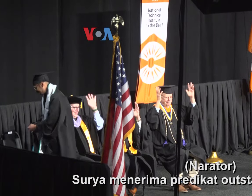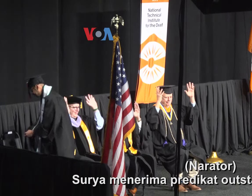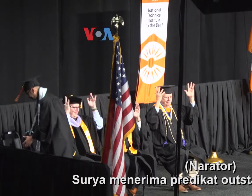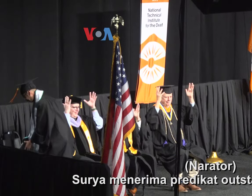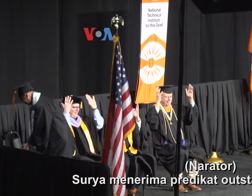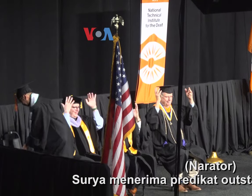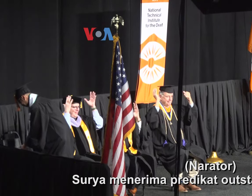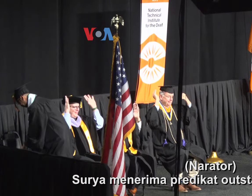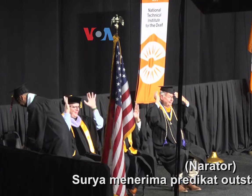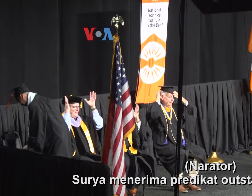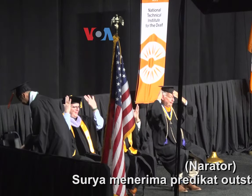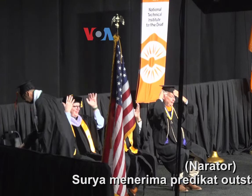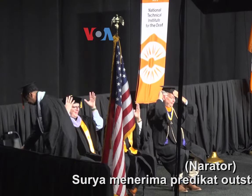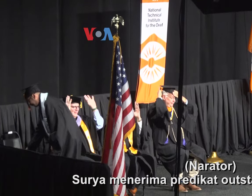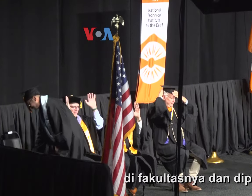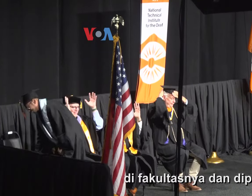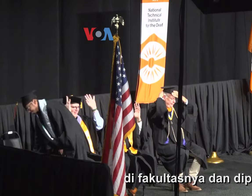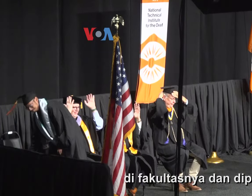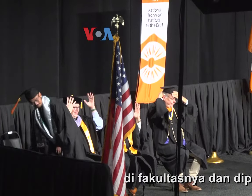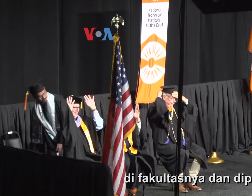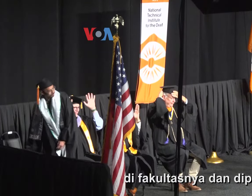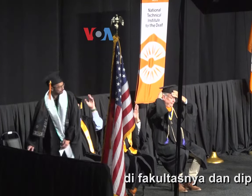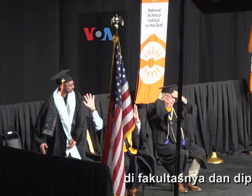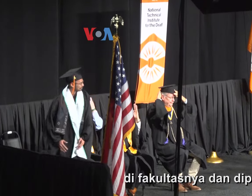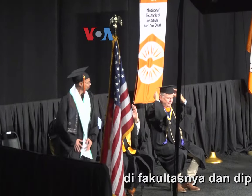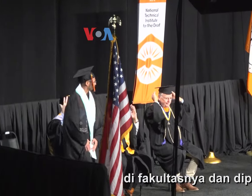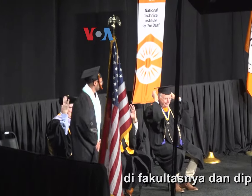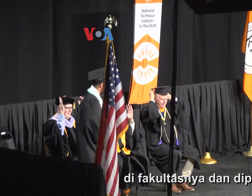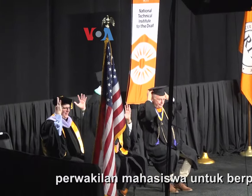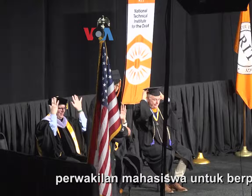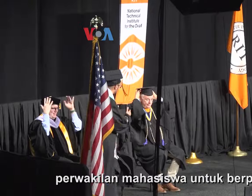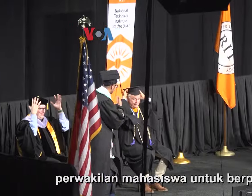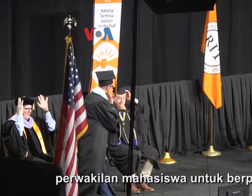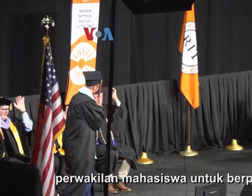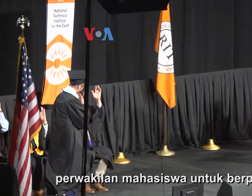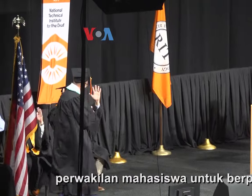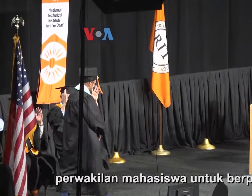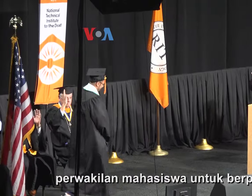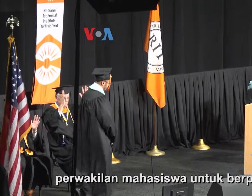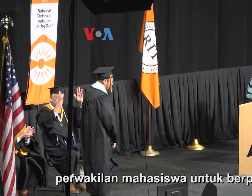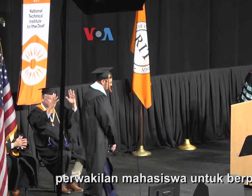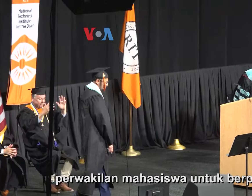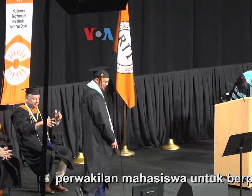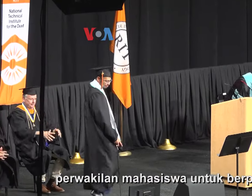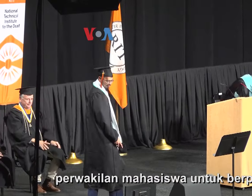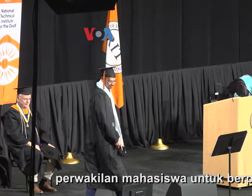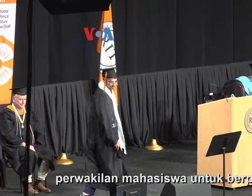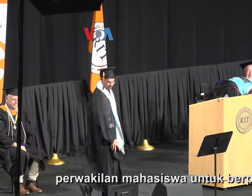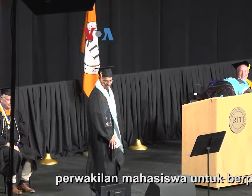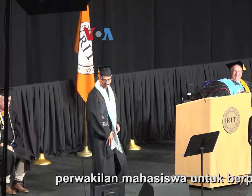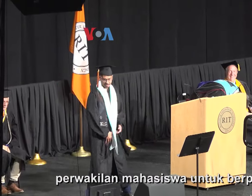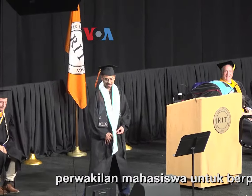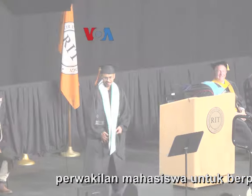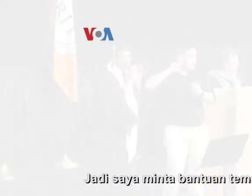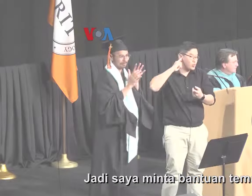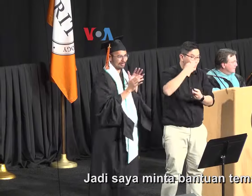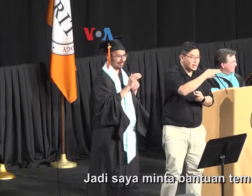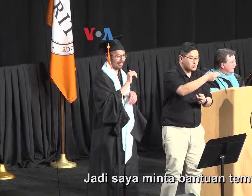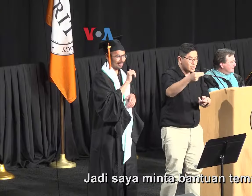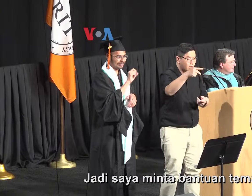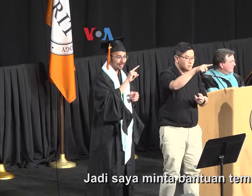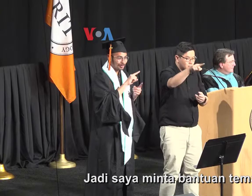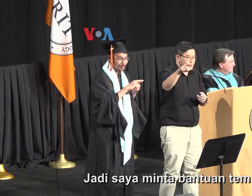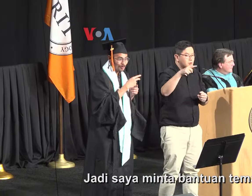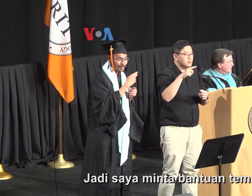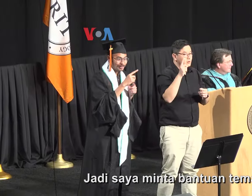menerima predikat Outstanding Graduate di fakultasnya dan dipilih jadi perwakilan mahasiswa untuk berpidato di wisudanya.